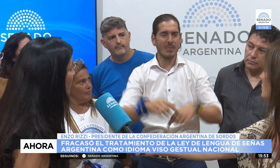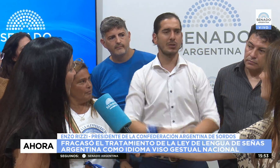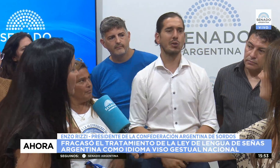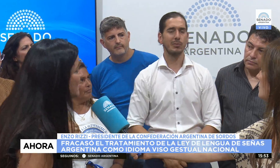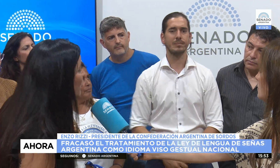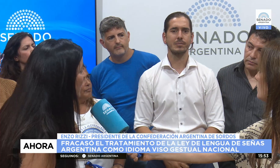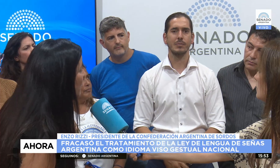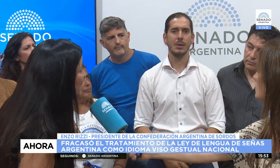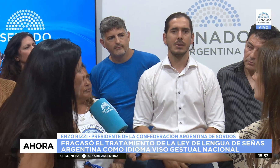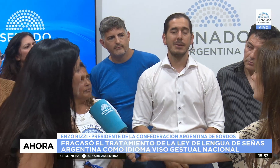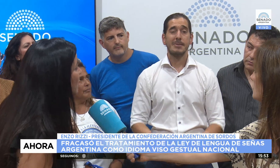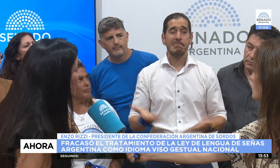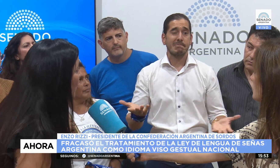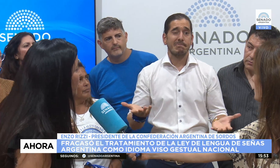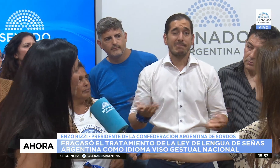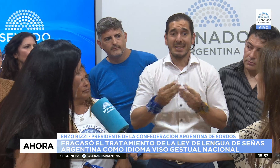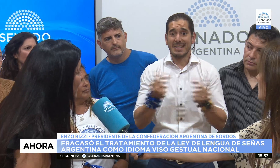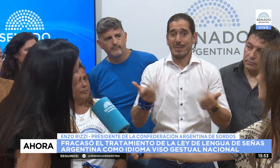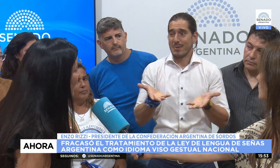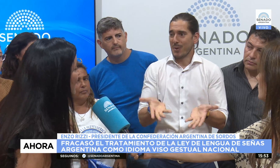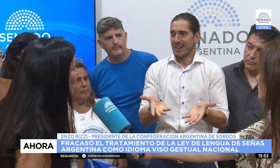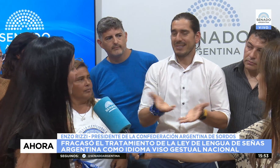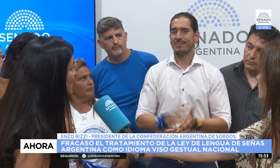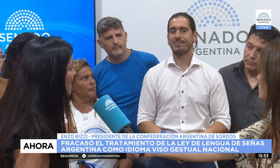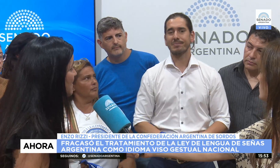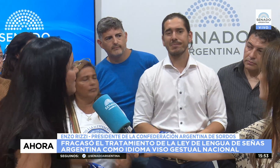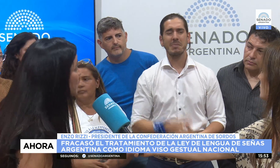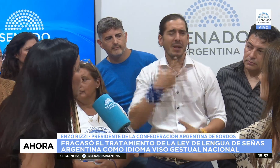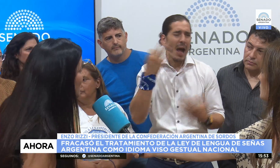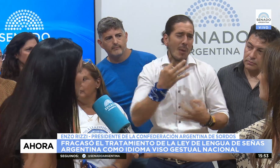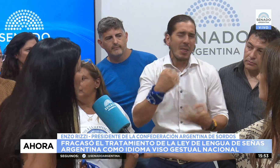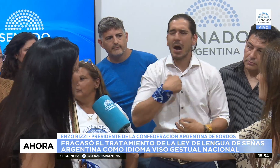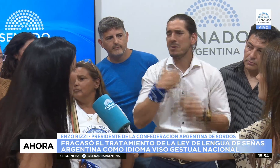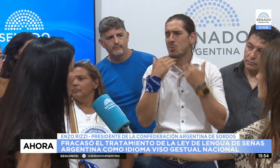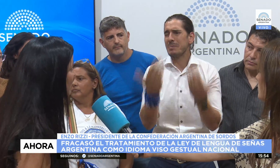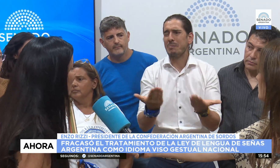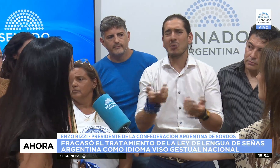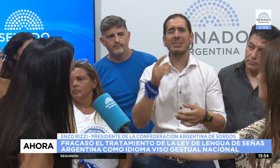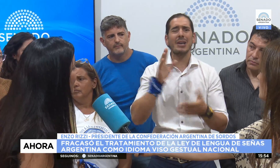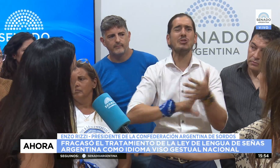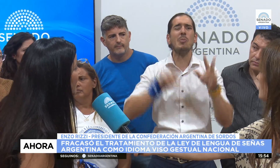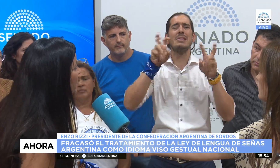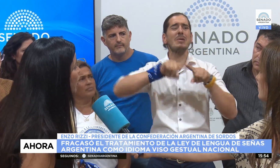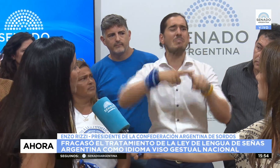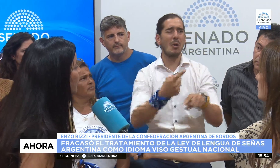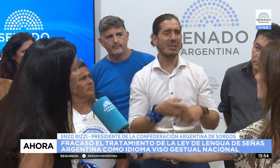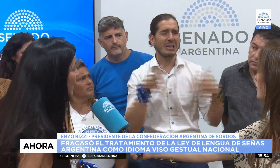porque pensamos que era el momento que se iba a aprobar por fin la ley de lengua de señas. Y terminó así, lamentablemente. La verdad que a mí no me importa los